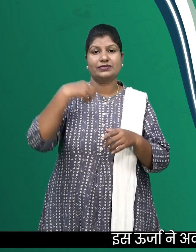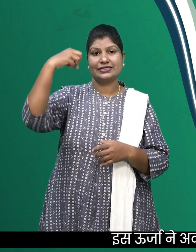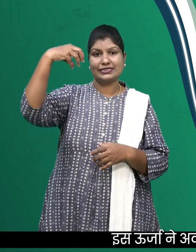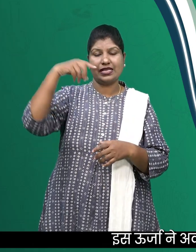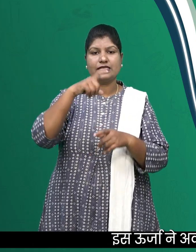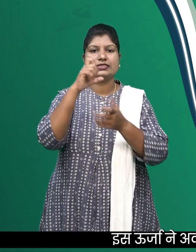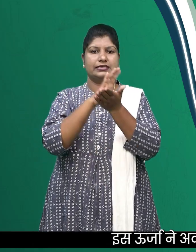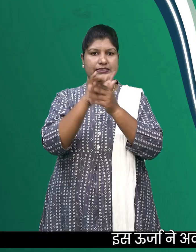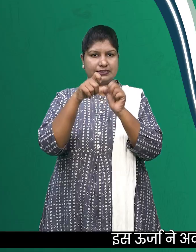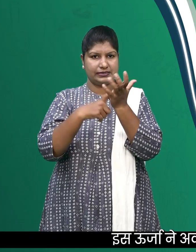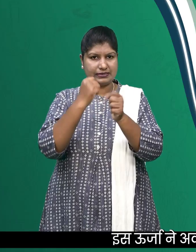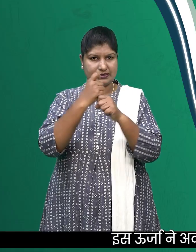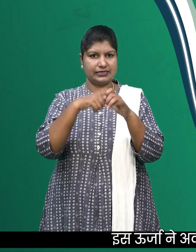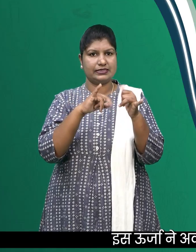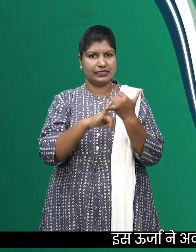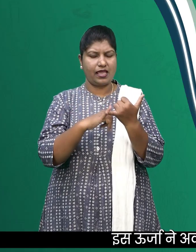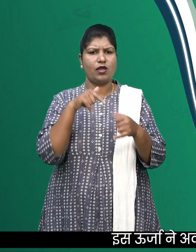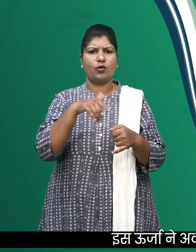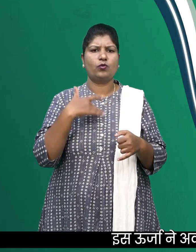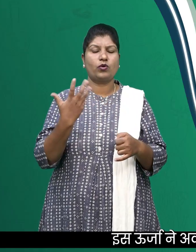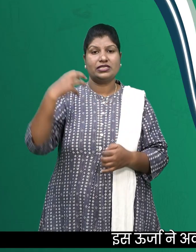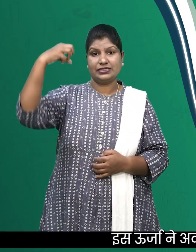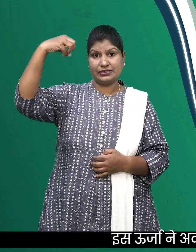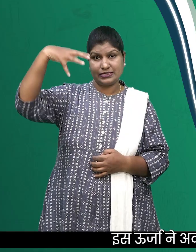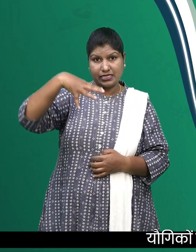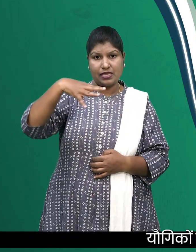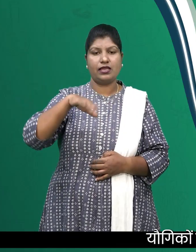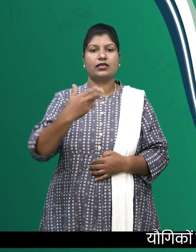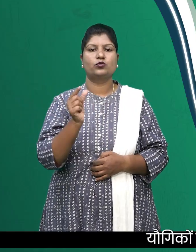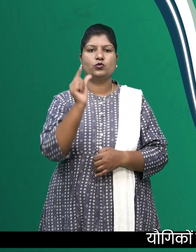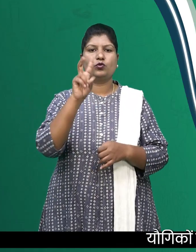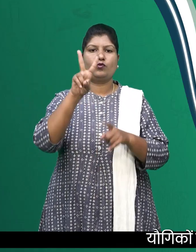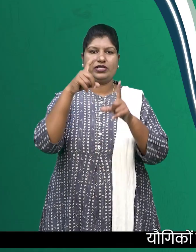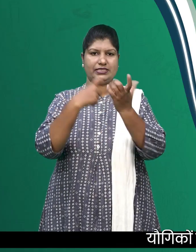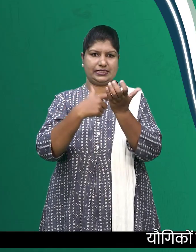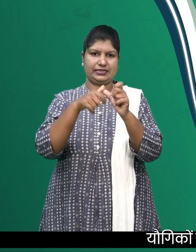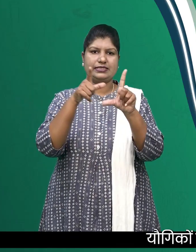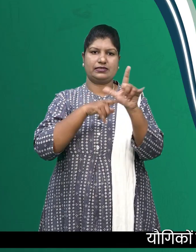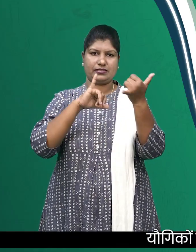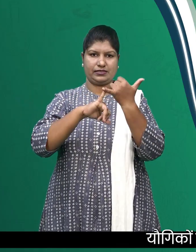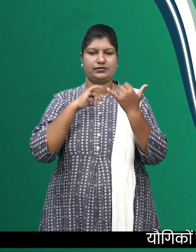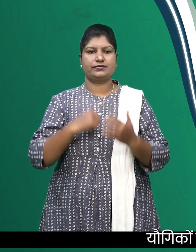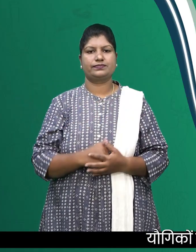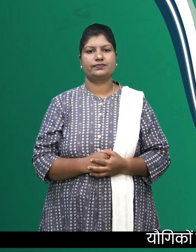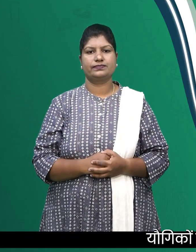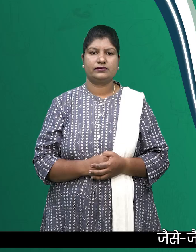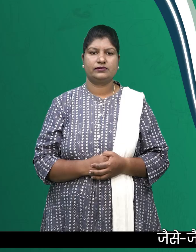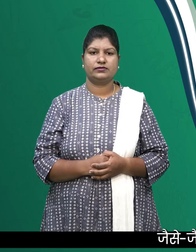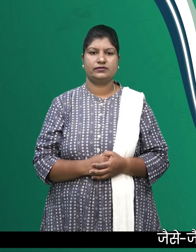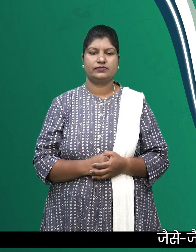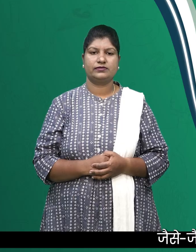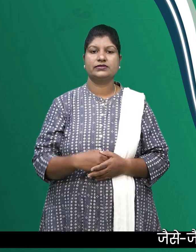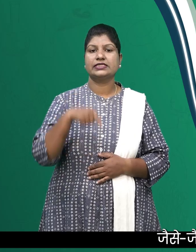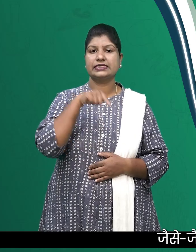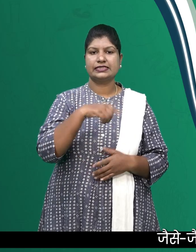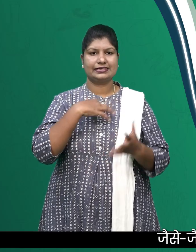इस ऊर्जा ने अकार्बनिक अणुओं को सरल कार्बनिक यौगिकों में परिवर्तित करने में मदद की।